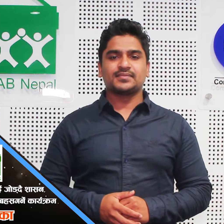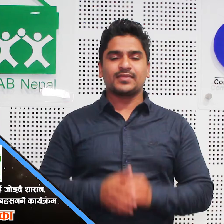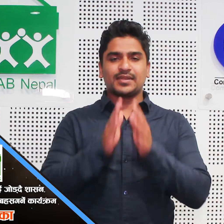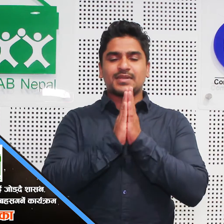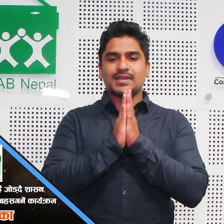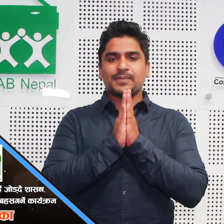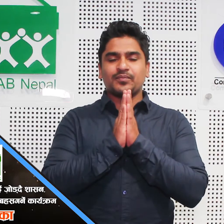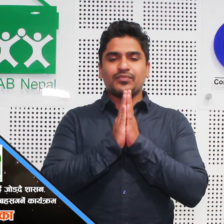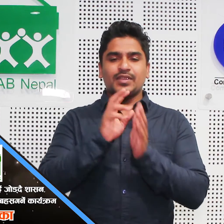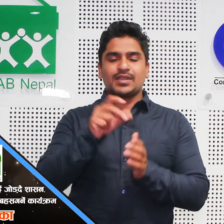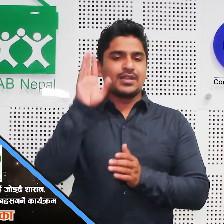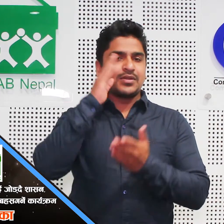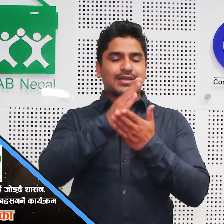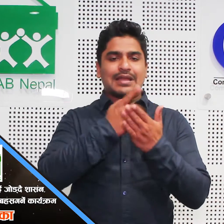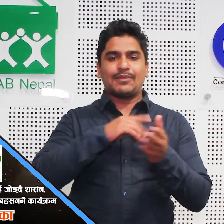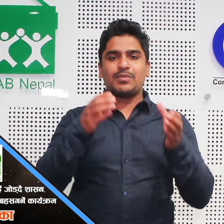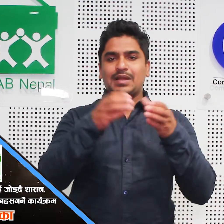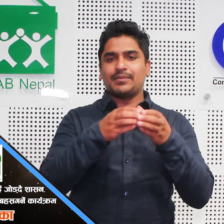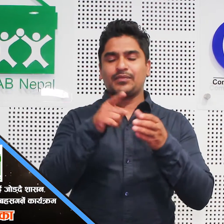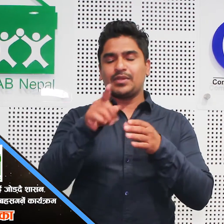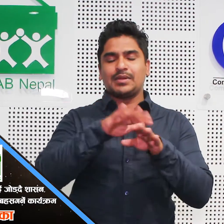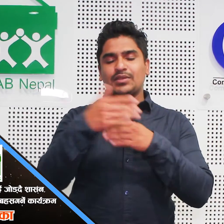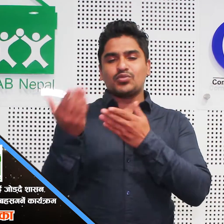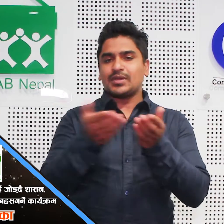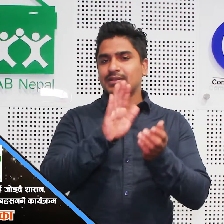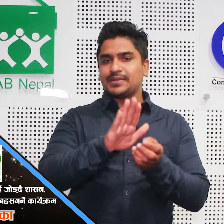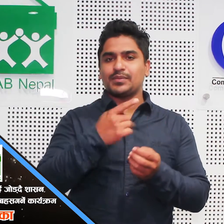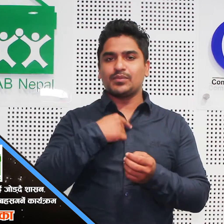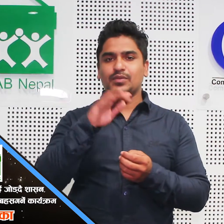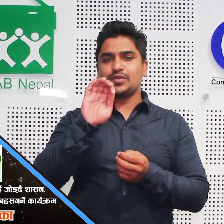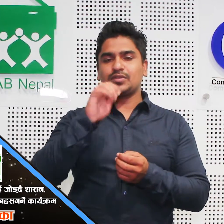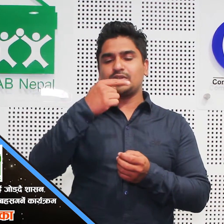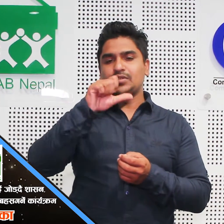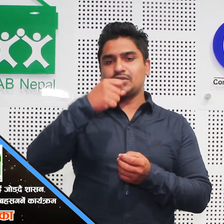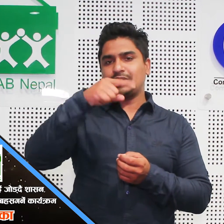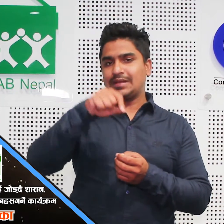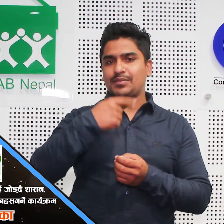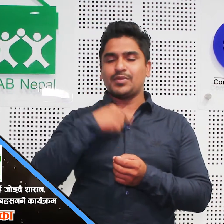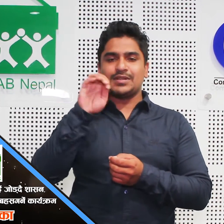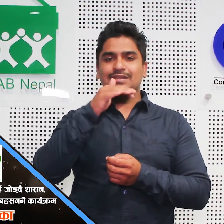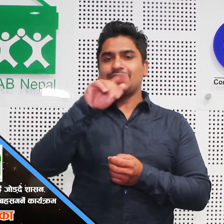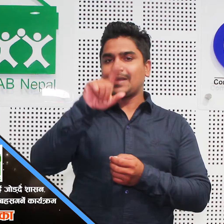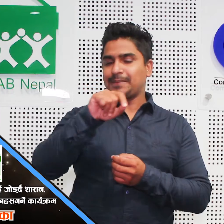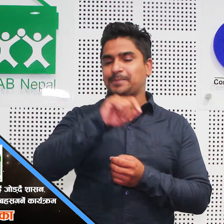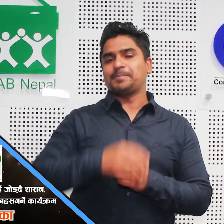नमस्कार, रेडियो कार्यक्रम हाम्रो पालिकामा तपाईँलाई स्वागत छ। म सजना तिमल सिन्हा अनि म सीता शर्मा।